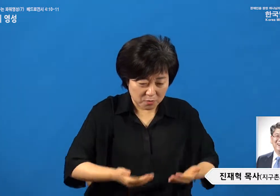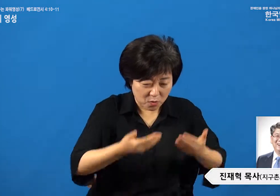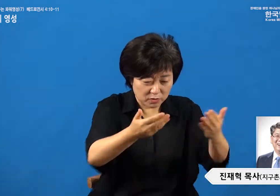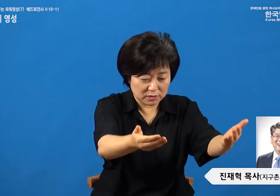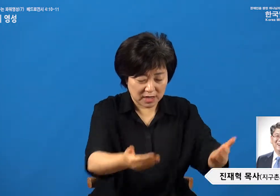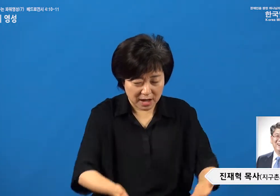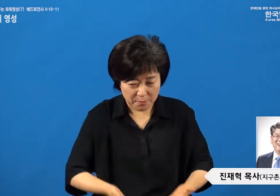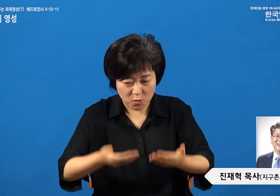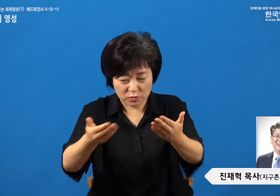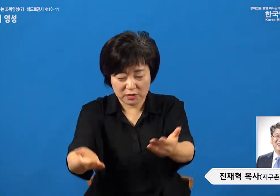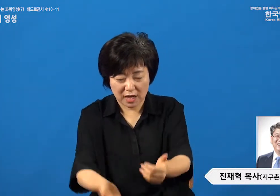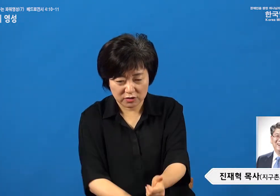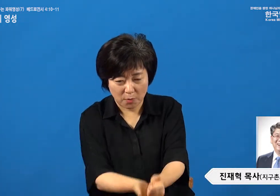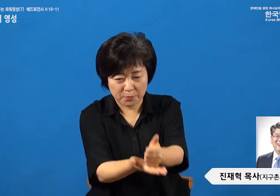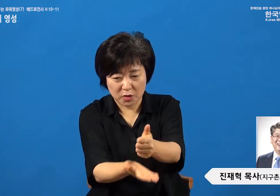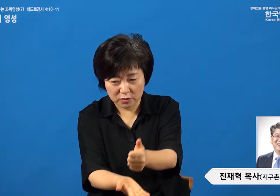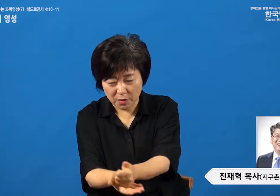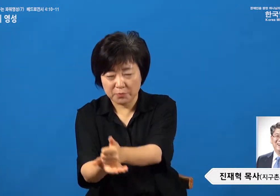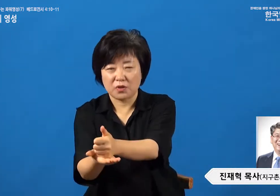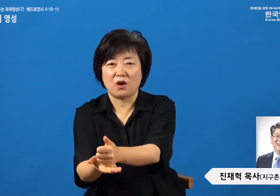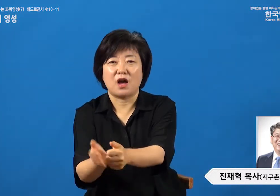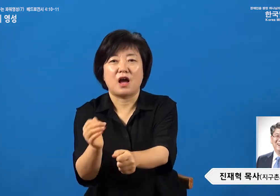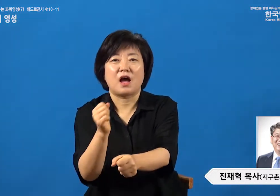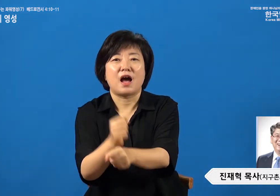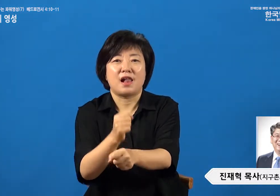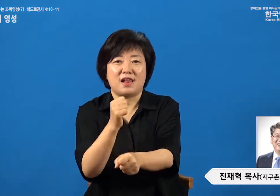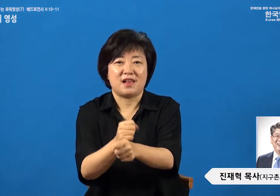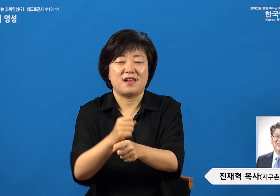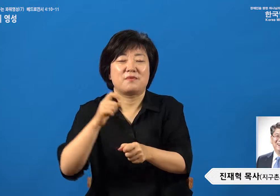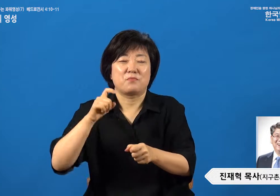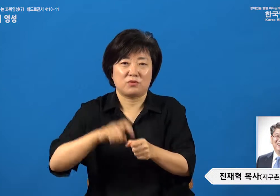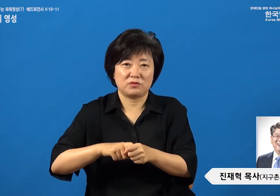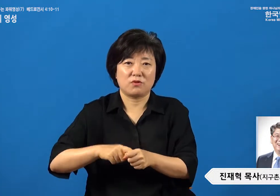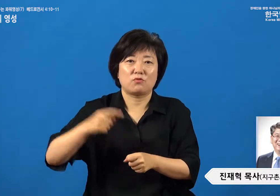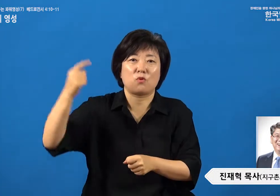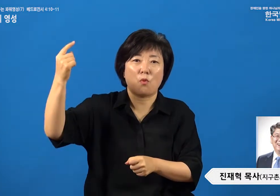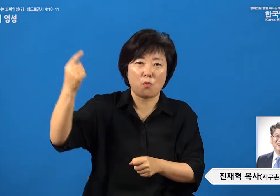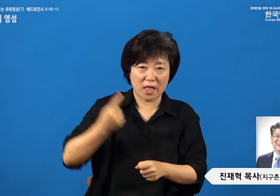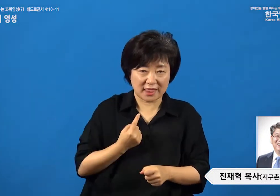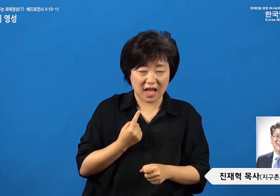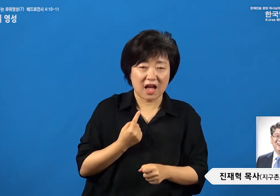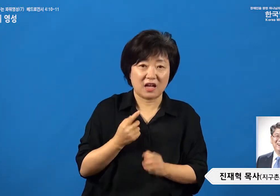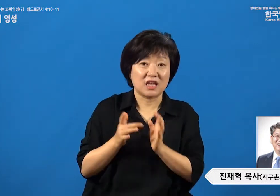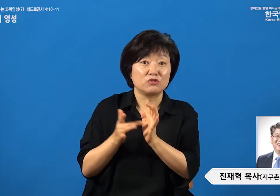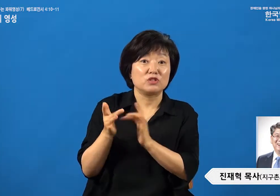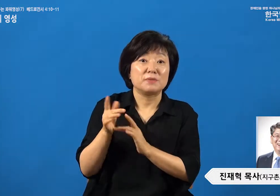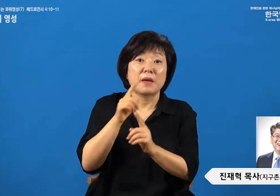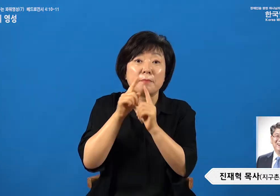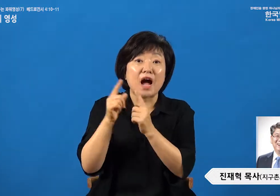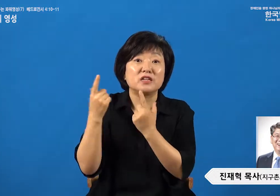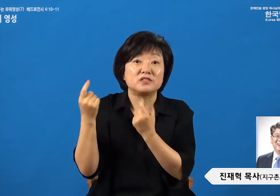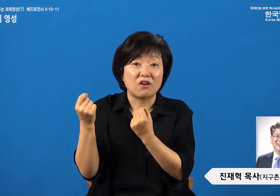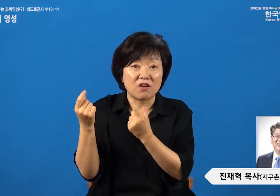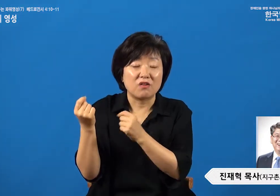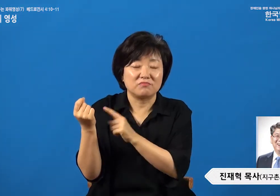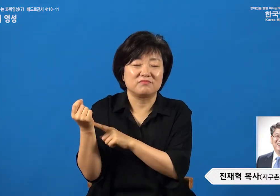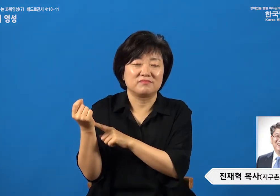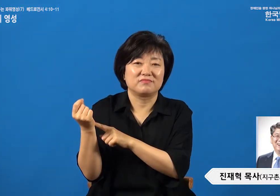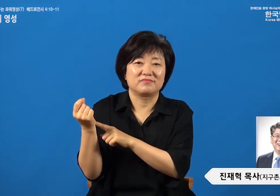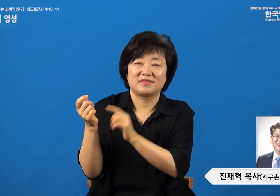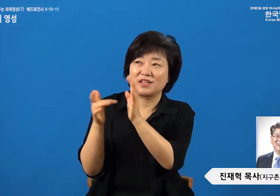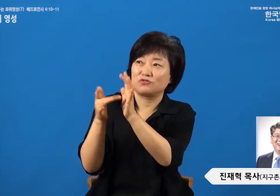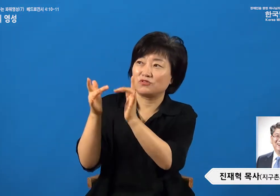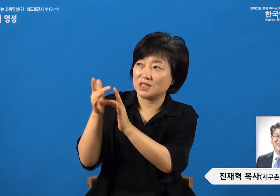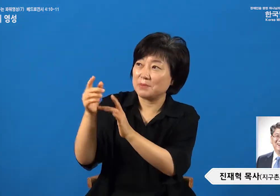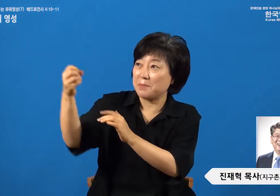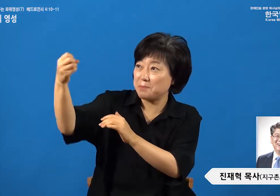섬기려 왔나니 너희도 이같이 행하려 하여 내가 본을 보였노라. 오늘